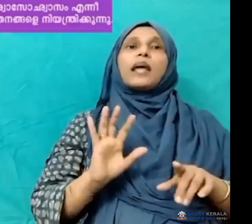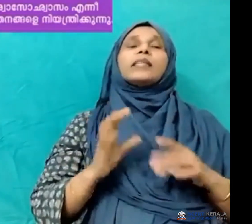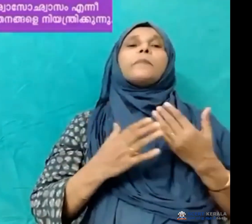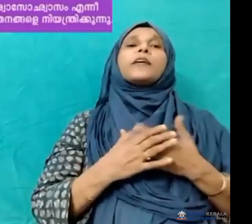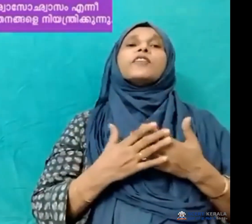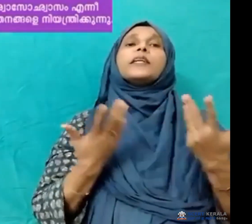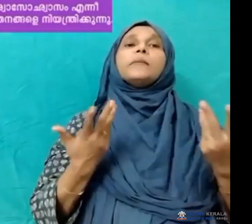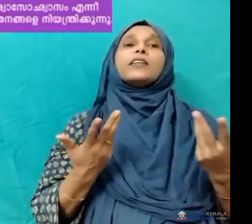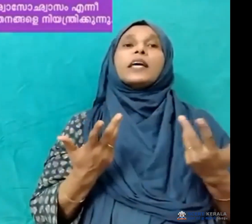ഒപ്പമല്ലാത്ത പ്രവർത്തനം? ഏതൊക്കെ?